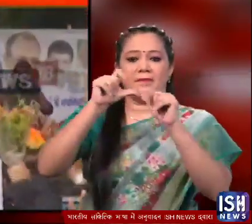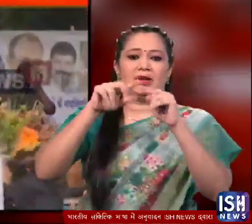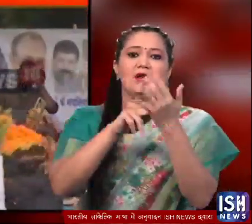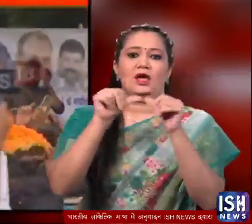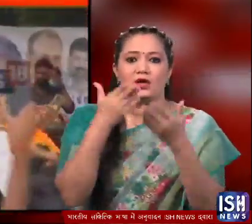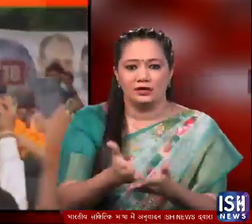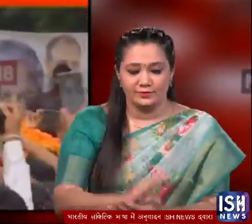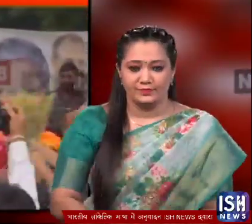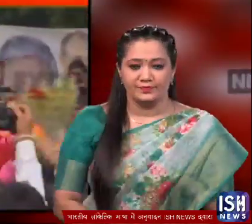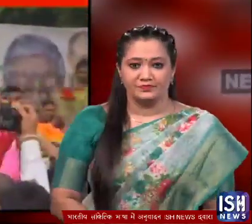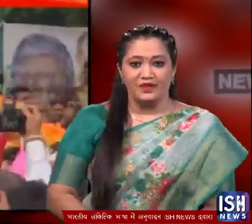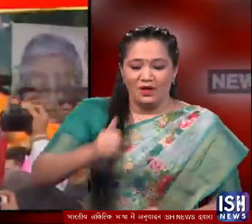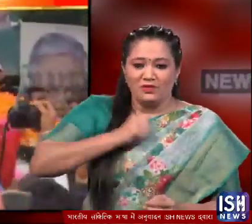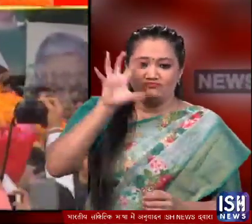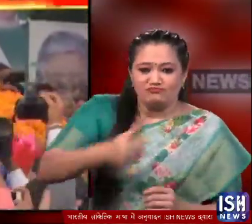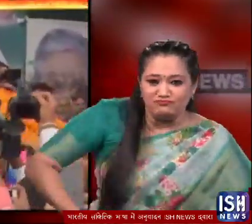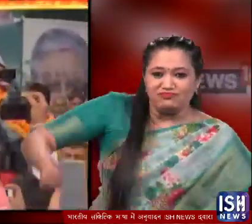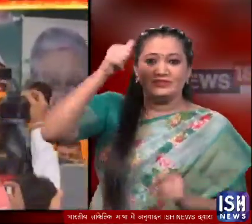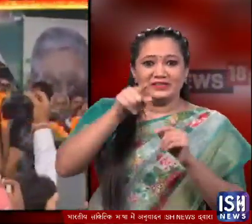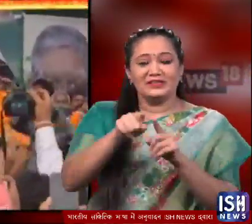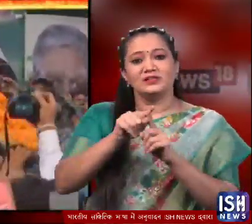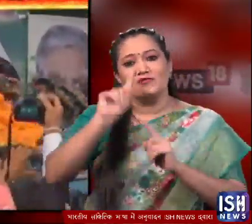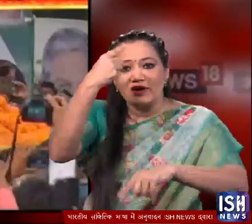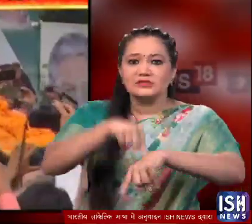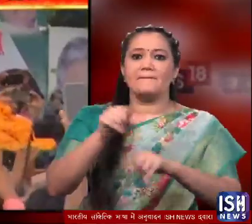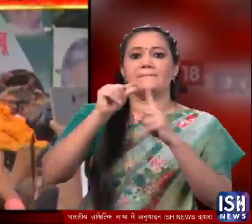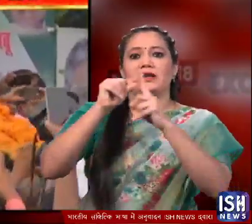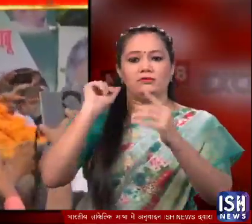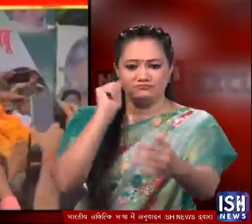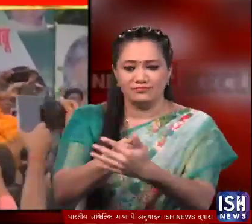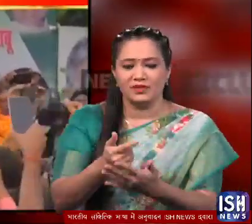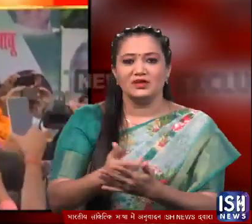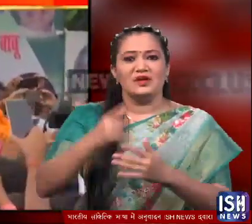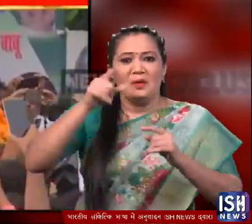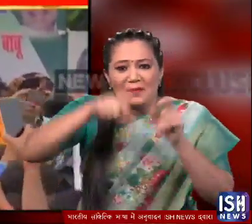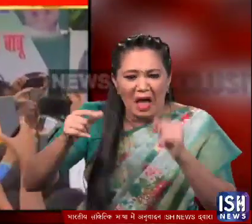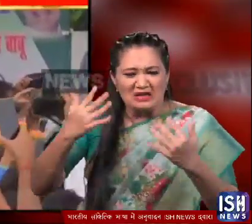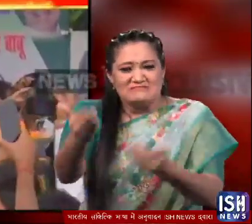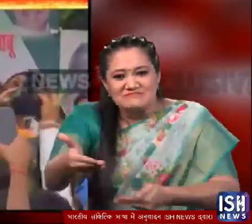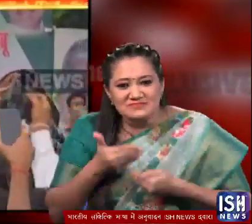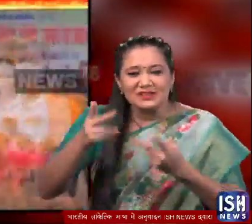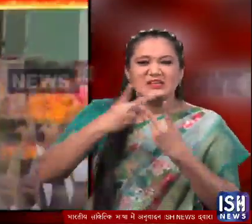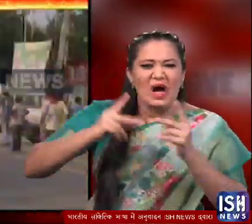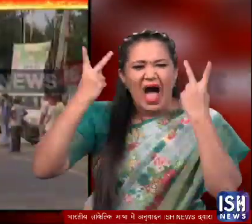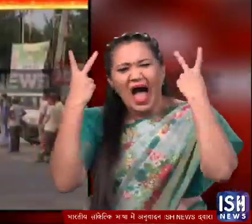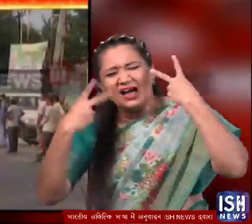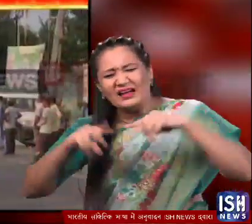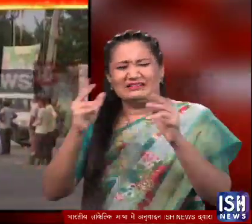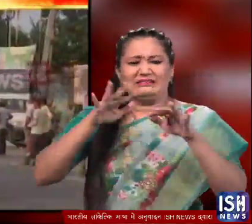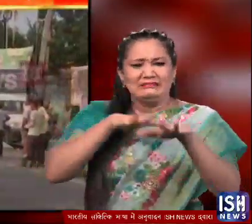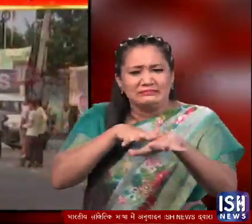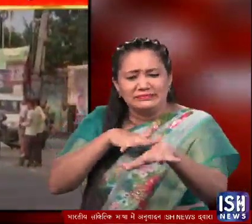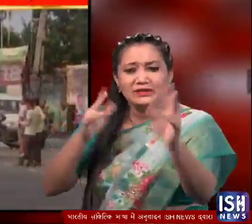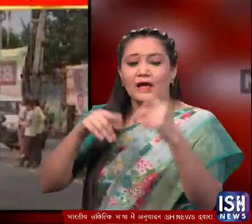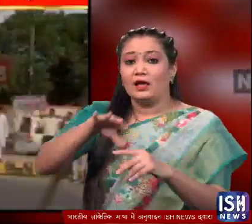और पार्टी का राष्ट्रीय अध्यक्ष बनने के बाद वो पहली बार पटना आए थे, इसलिए पलक पावड़े बिछाने में लोगों ने कोई कसर नहीं छोड़ी। पार्टी के